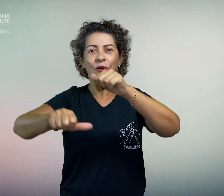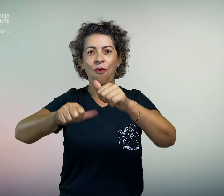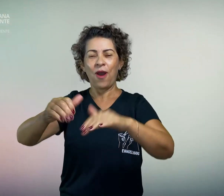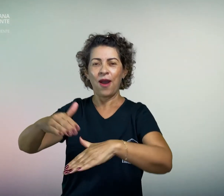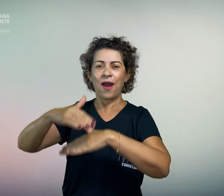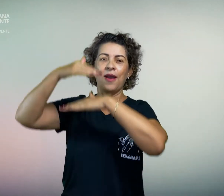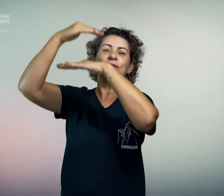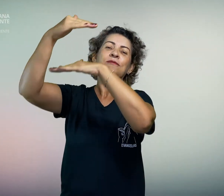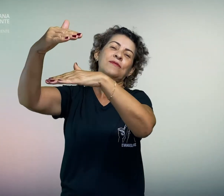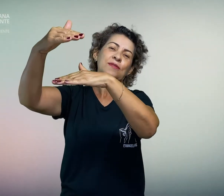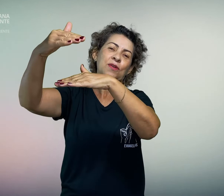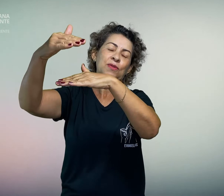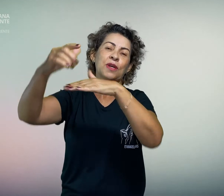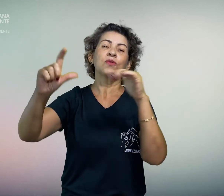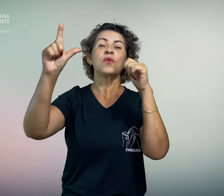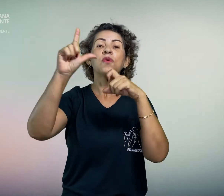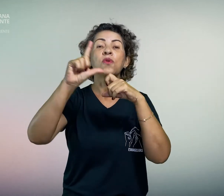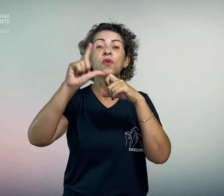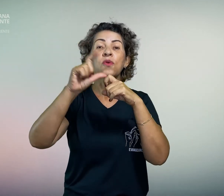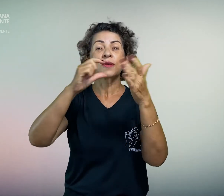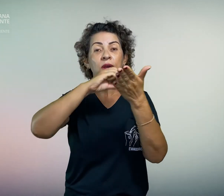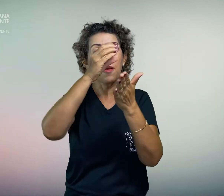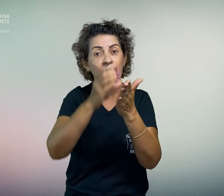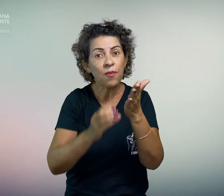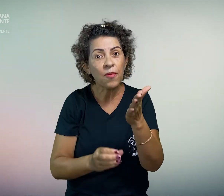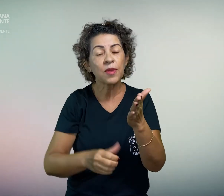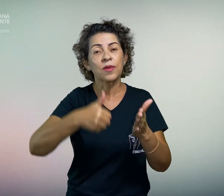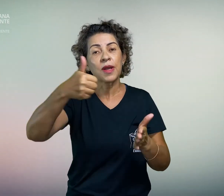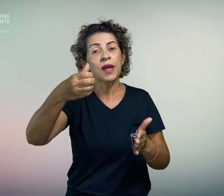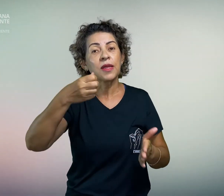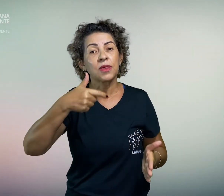Lucas, capítulo 14, verso 11.